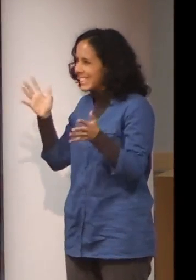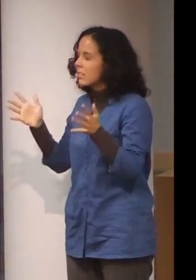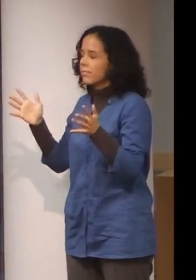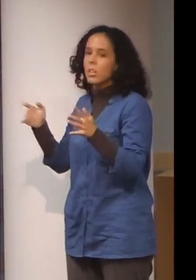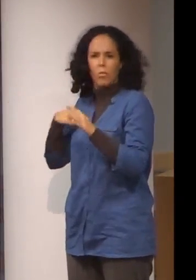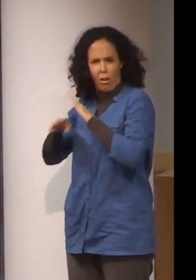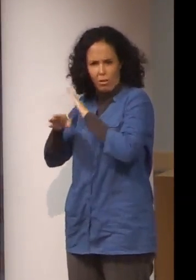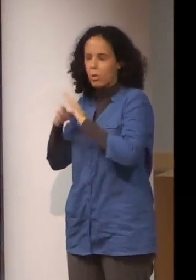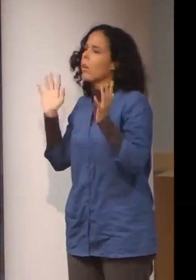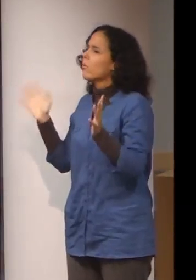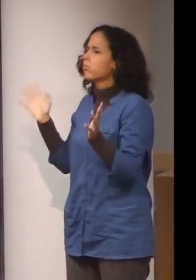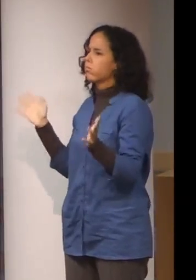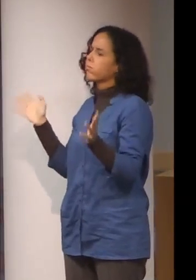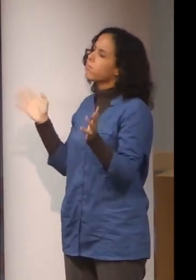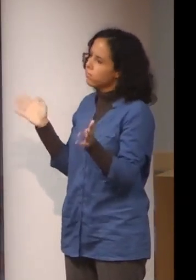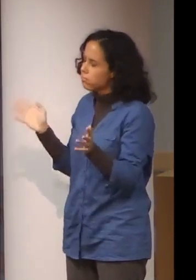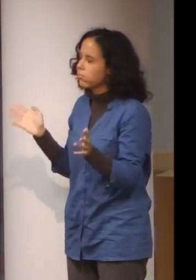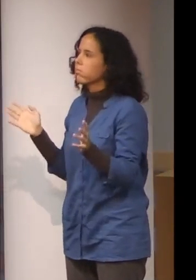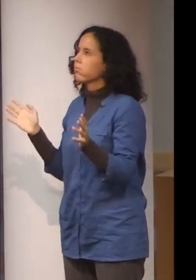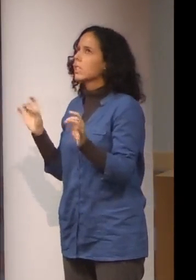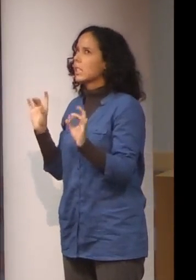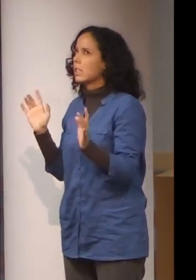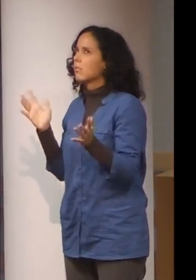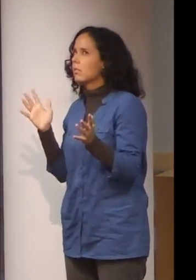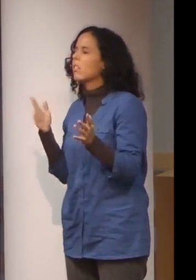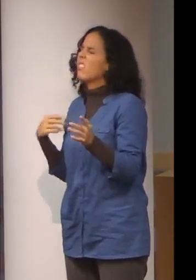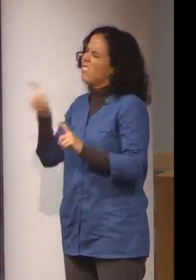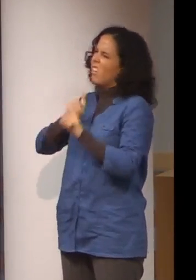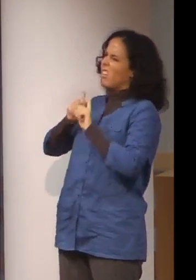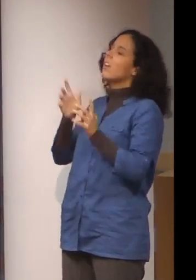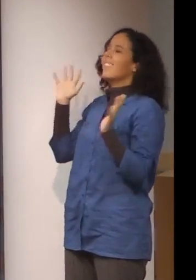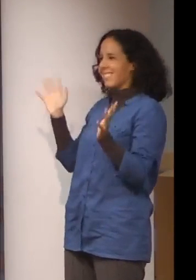aula, tantas veces como fueran necesarias.